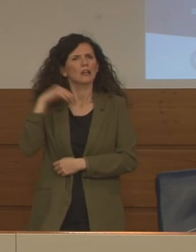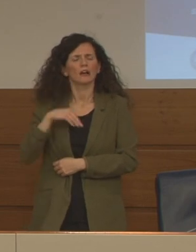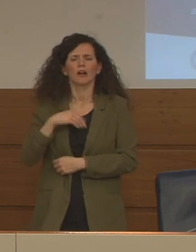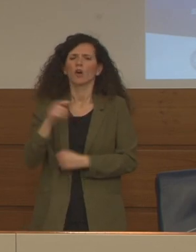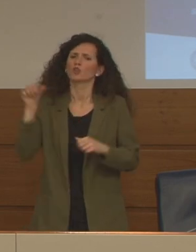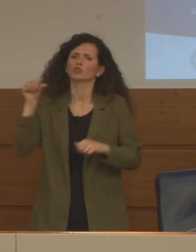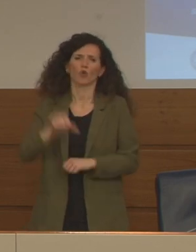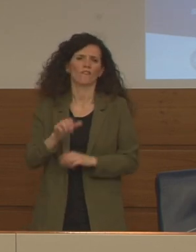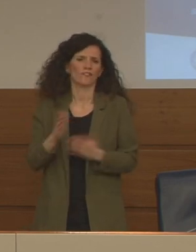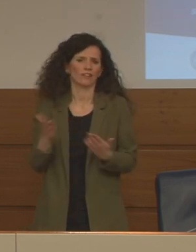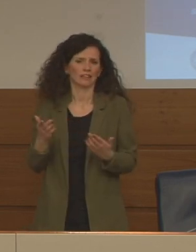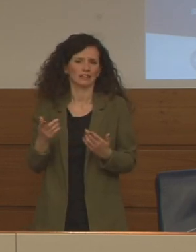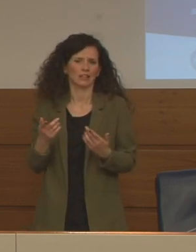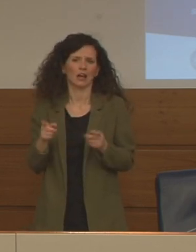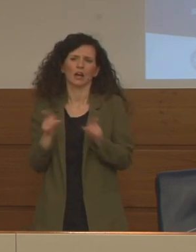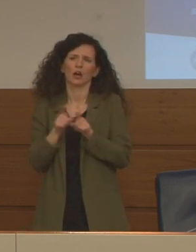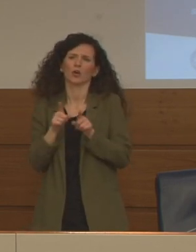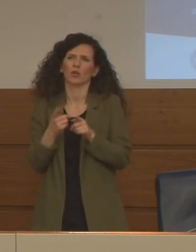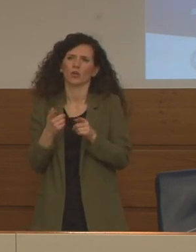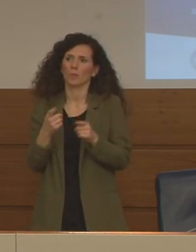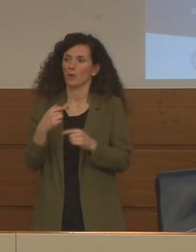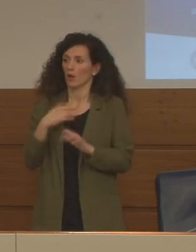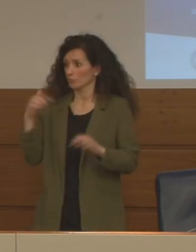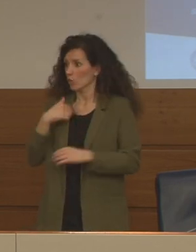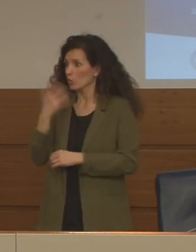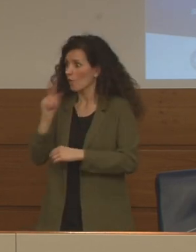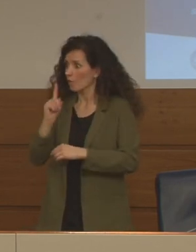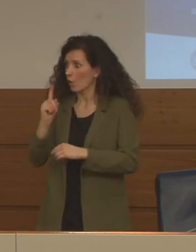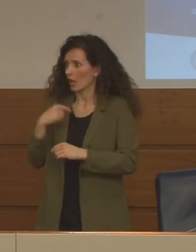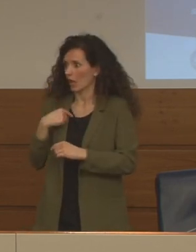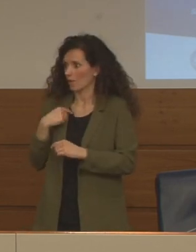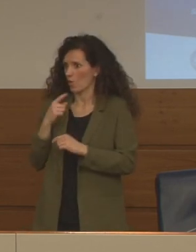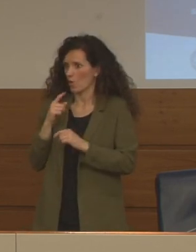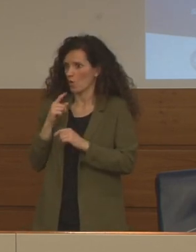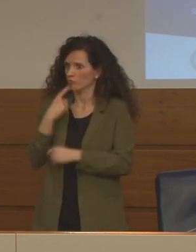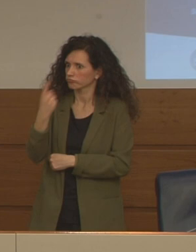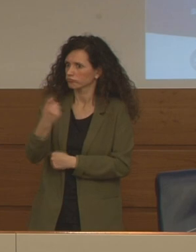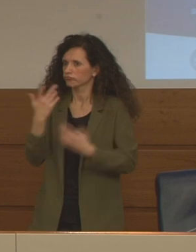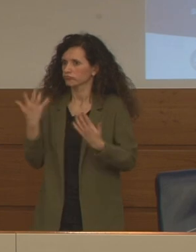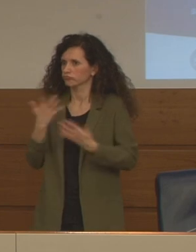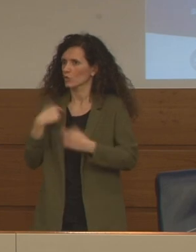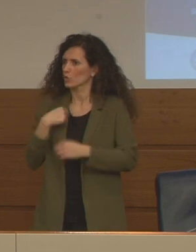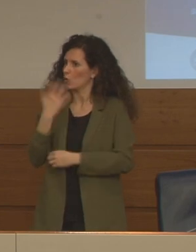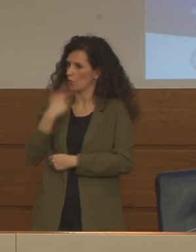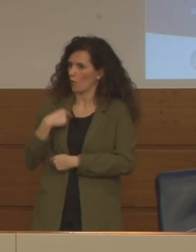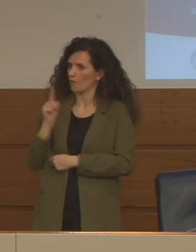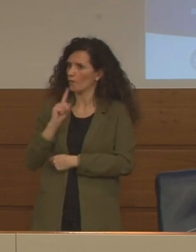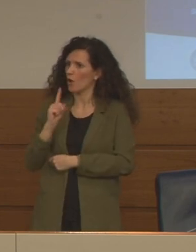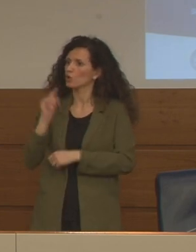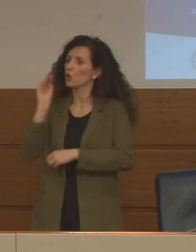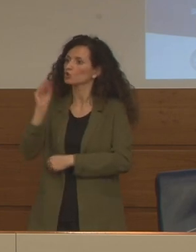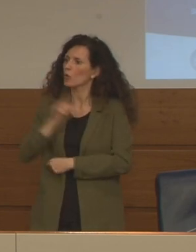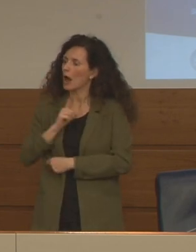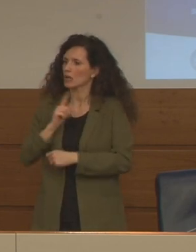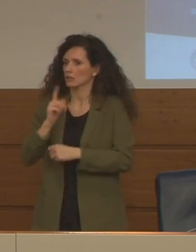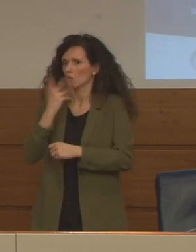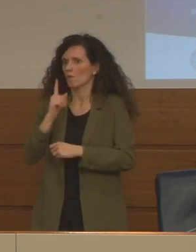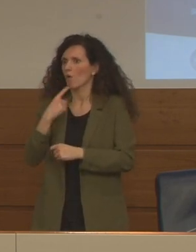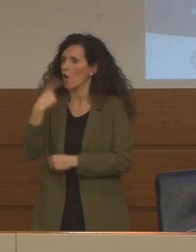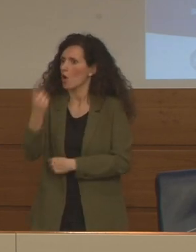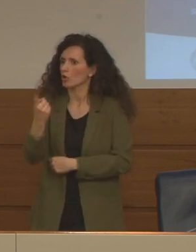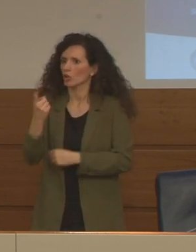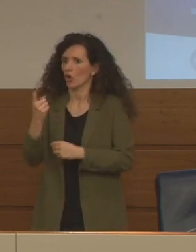salvaguardare le persone più fragili voleva essere o no no mai mi pareva giusto non voleva essere assurdo me lo prenda come una mia